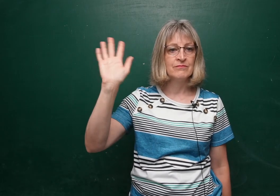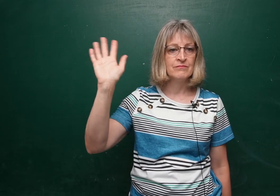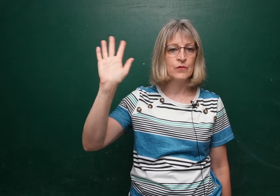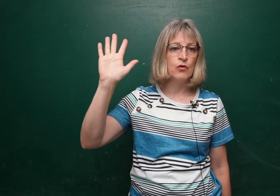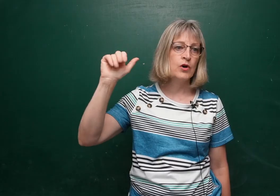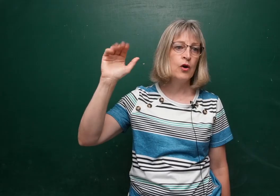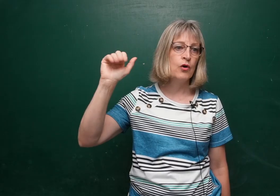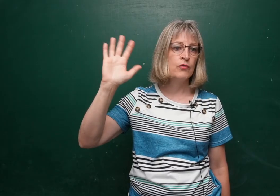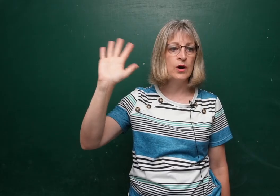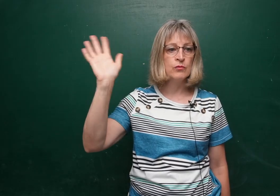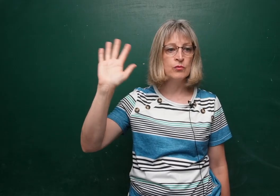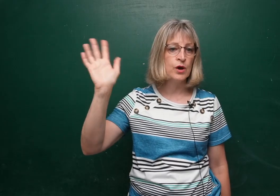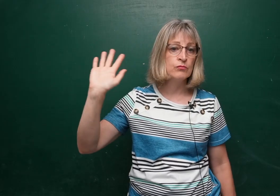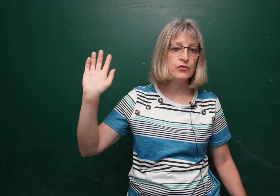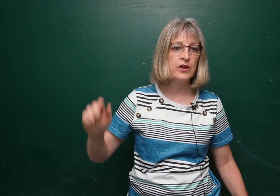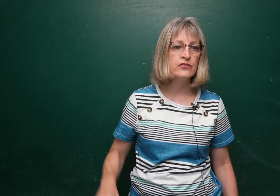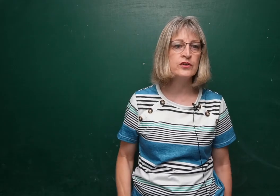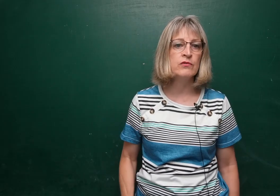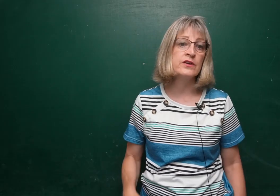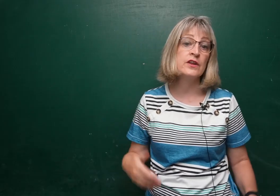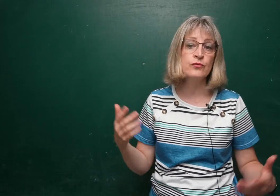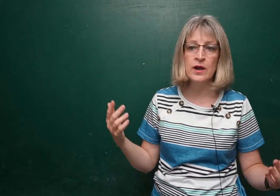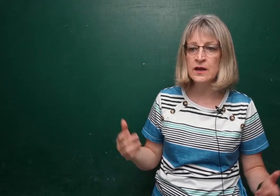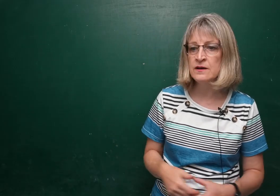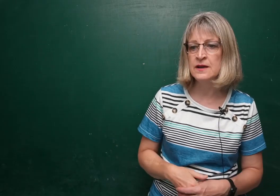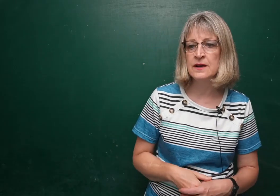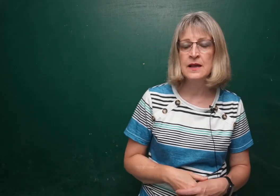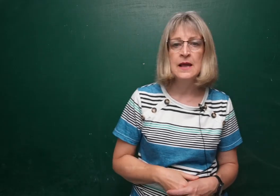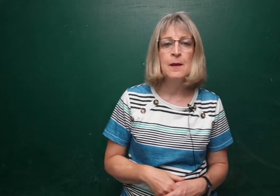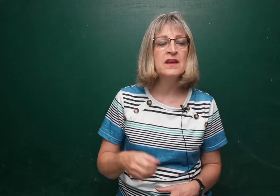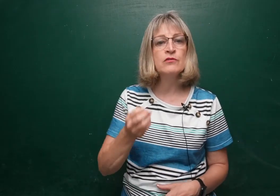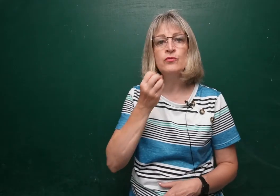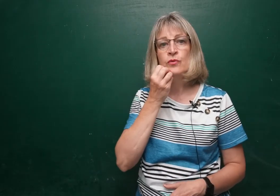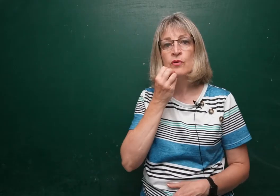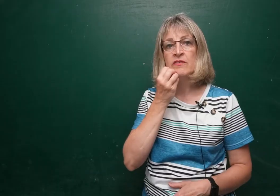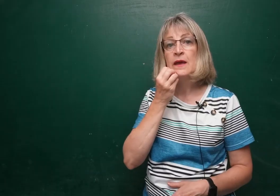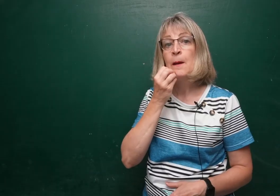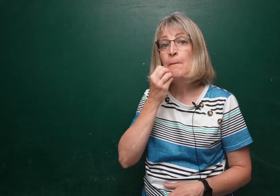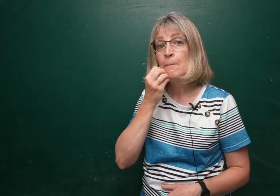Au revoir, au revoir. Hein, ça, c'est un signe, on va dire, naturel, hein. Bienvenue, on fait